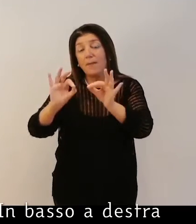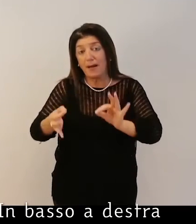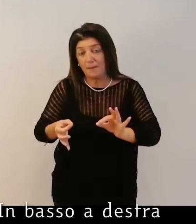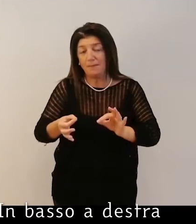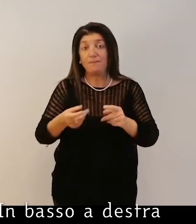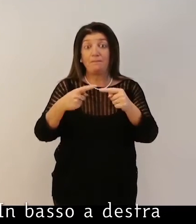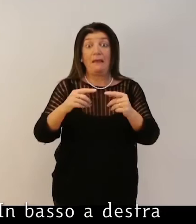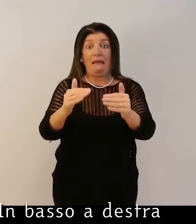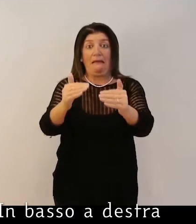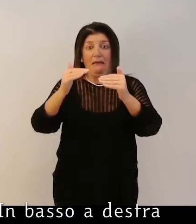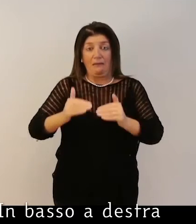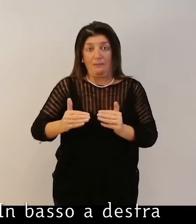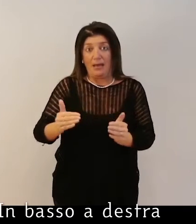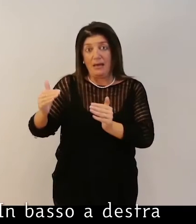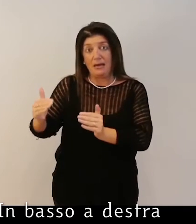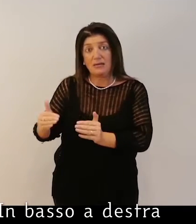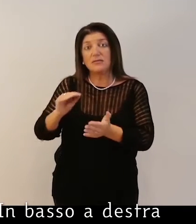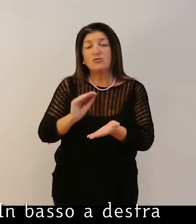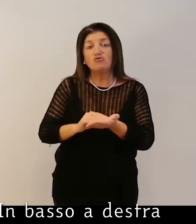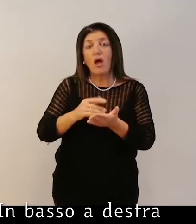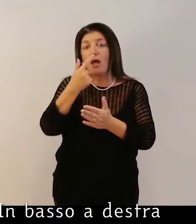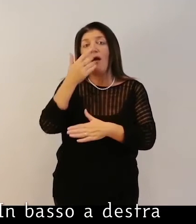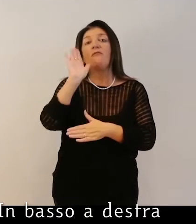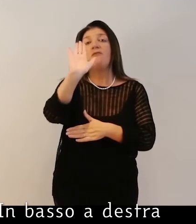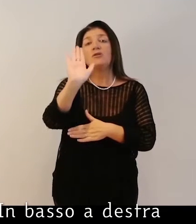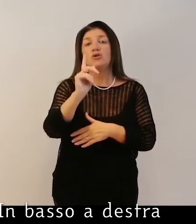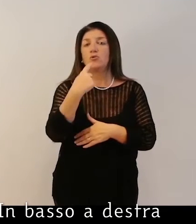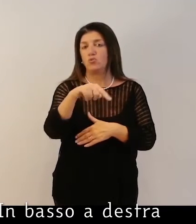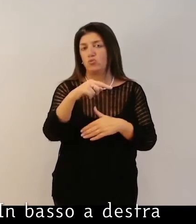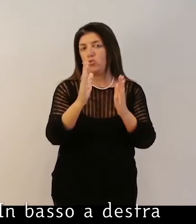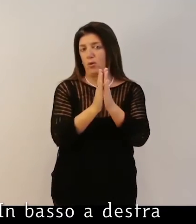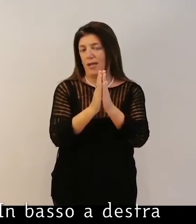In basso a destra vi è il prospetto della facciata.